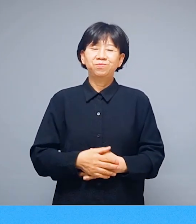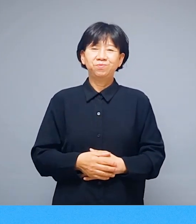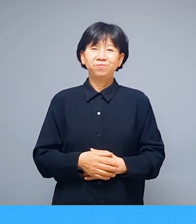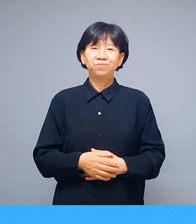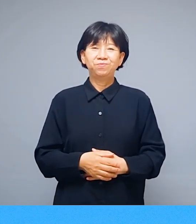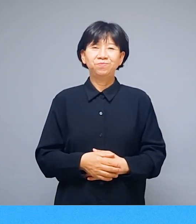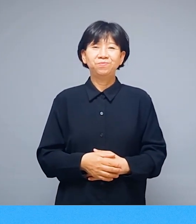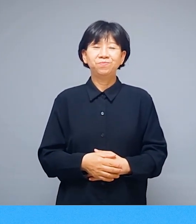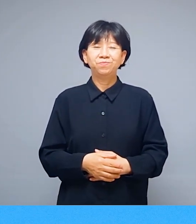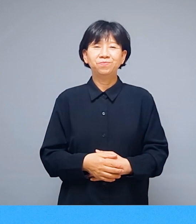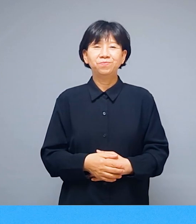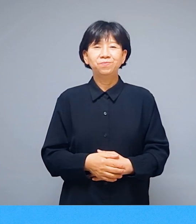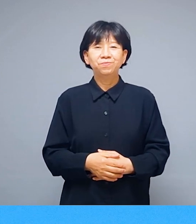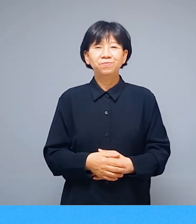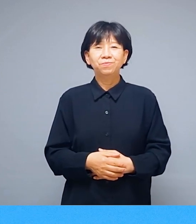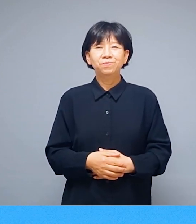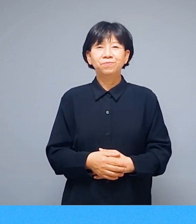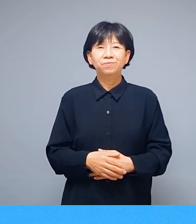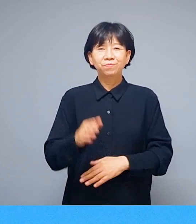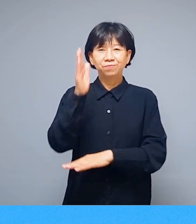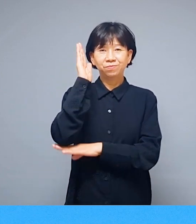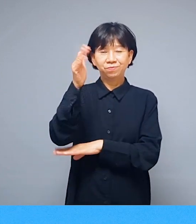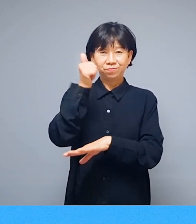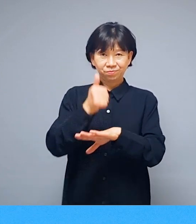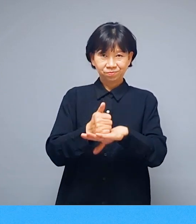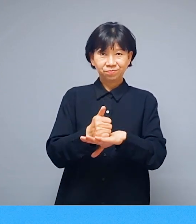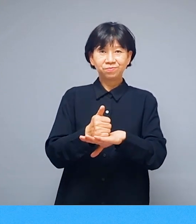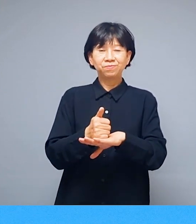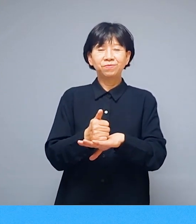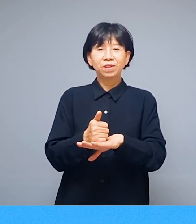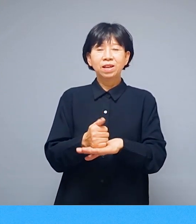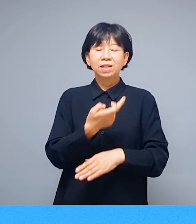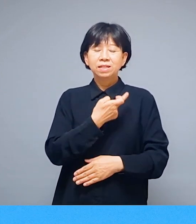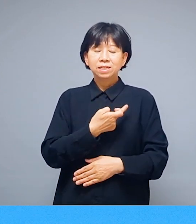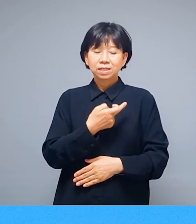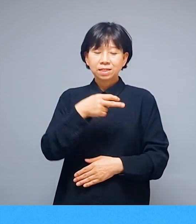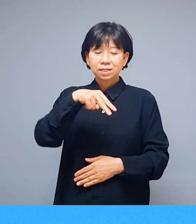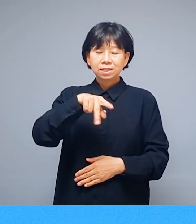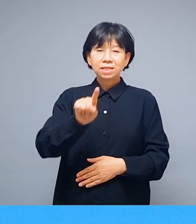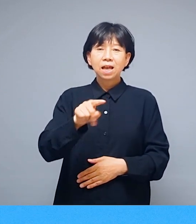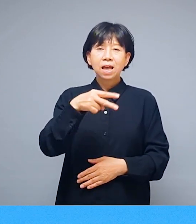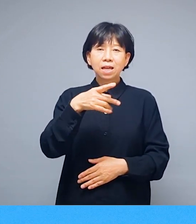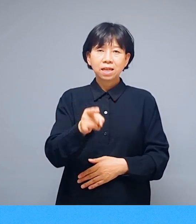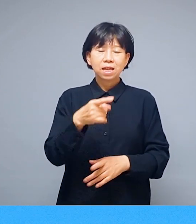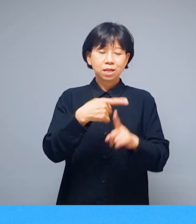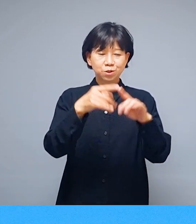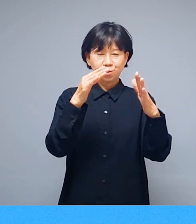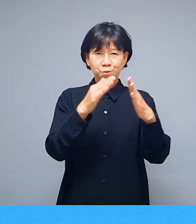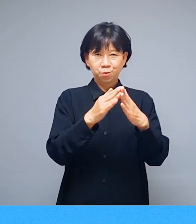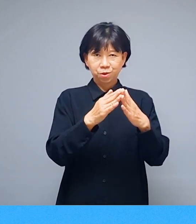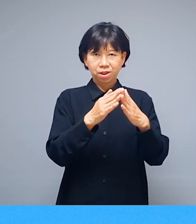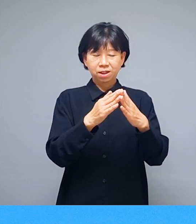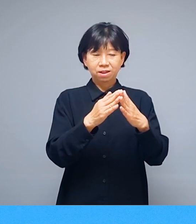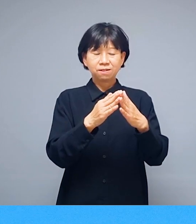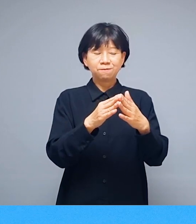거죠. 이 말씀을 좀 정리를 할까요? 사대교회를 향한 주님의 말씀.